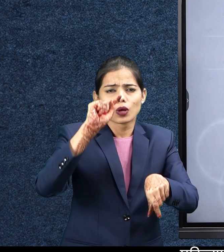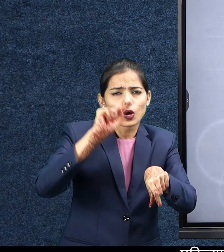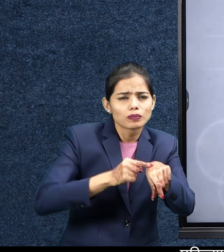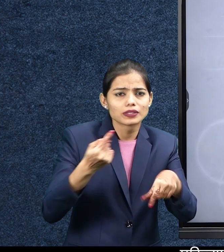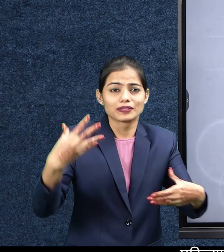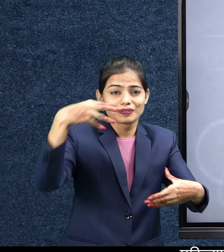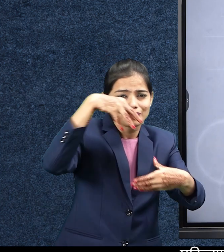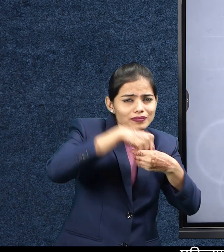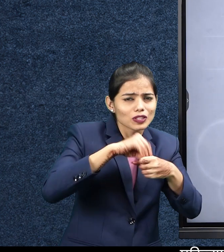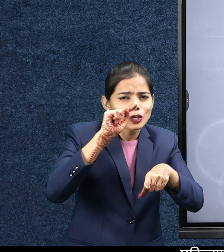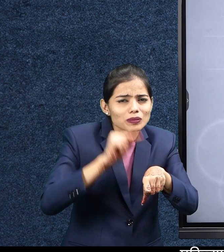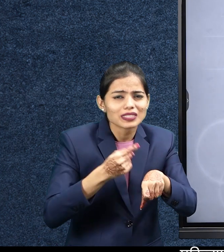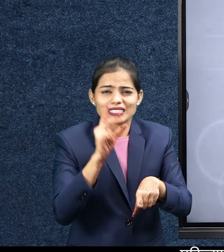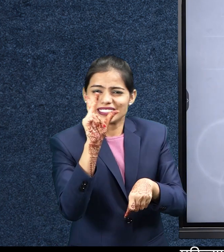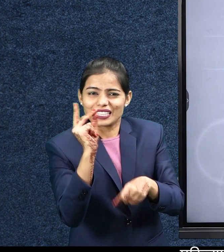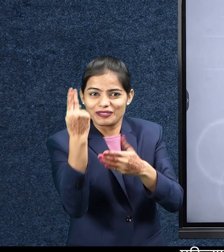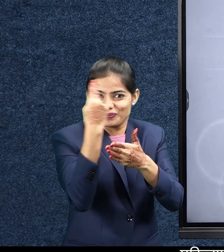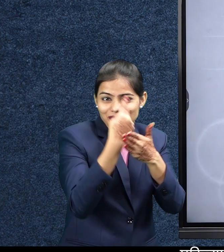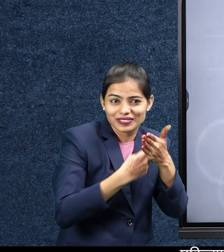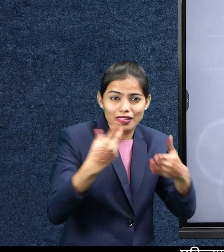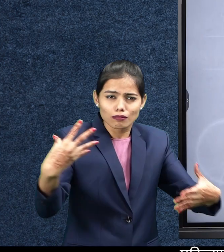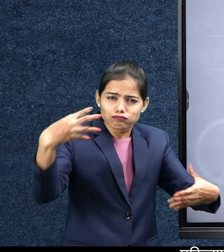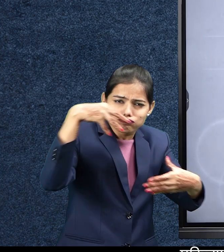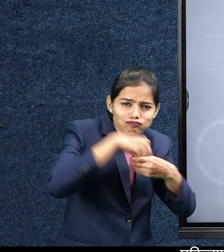पहिल्या ड्रॉवर दुसऱ्या ड्रॉची संभाव्यता प्रभावित होते.